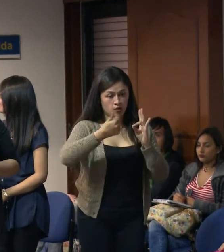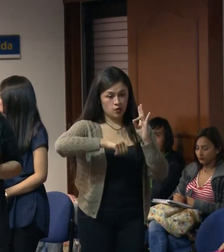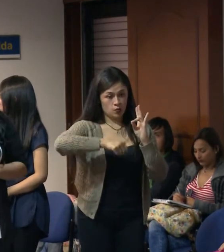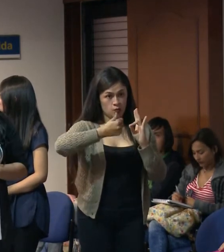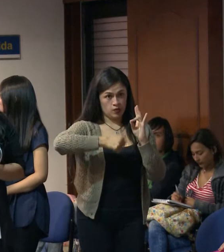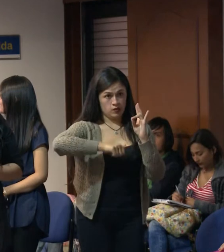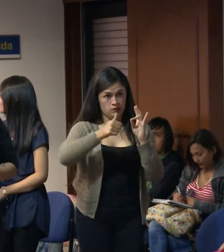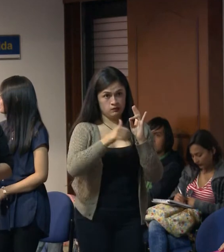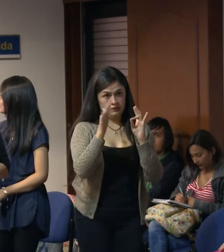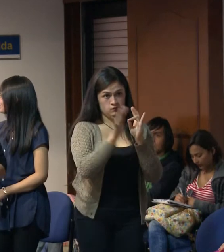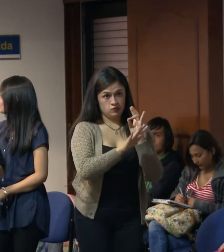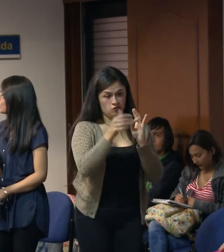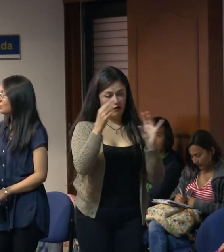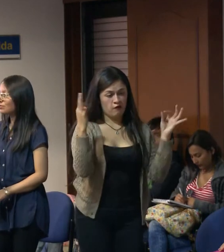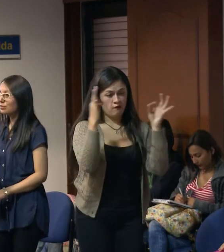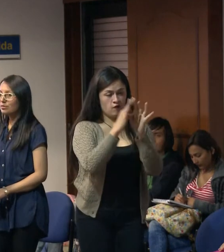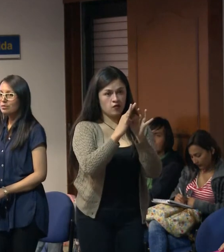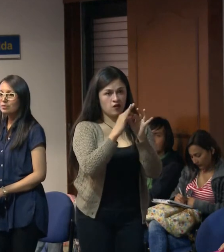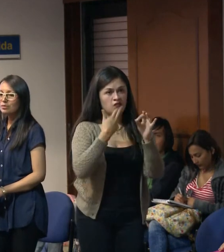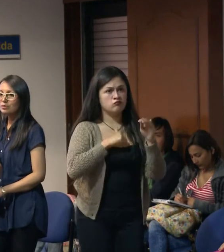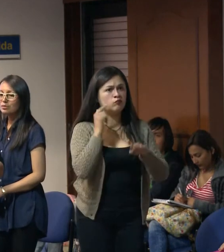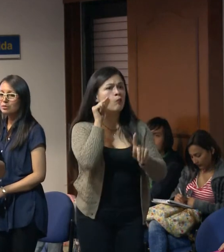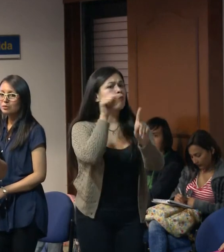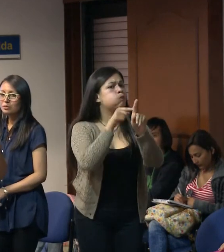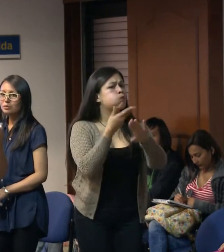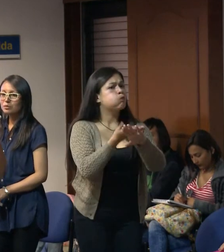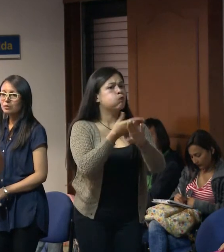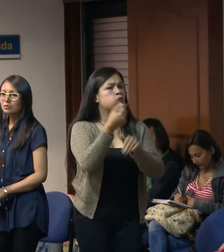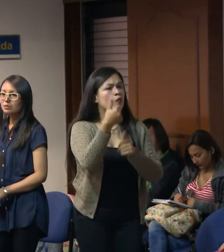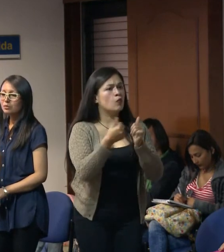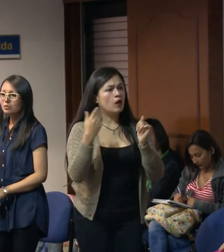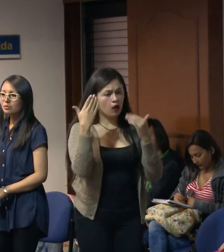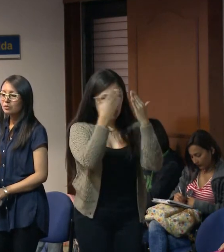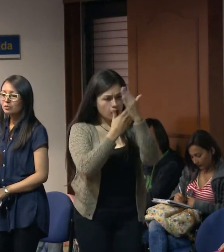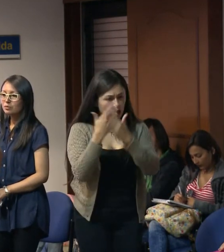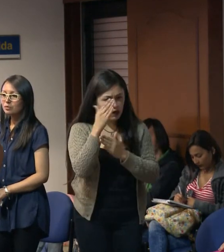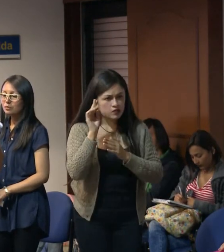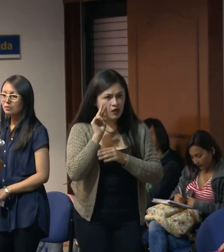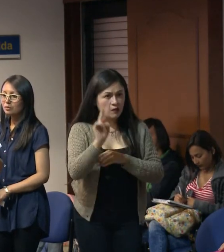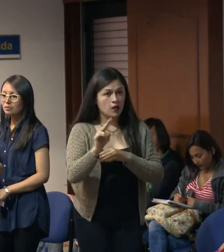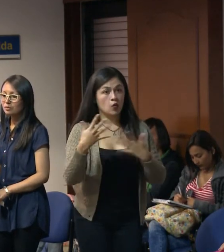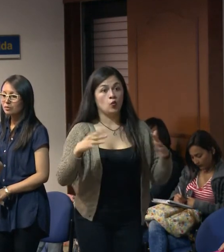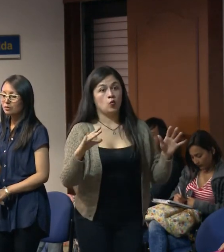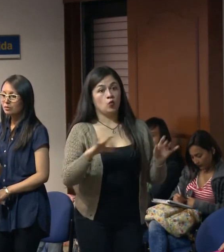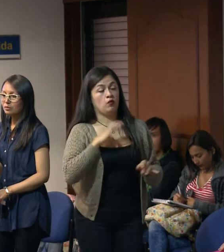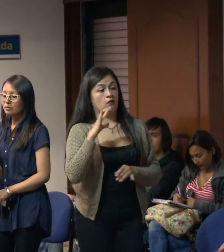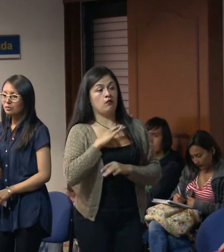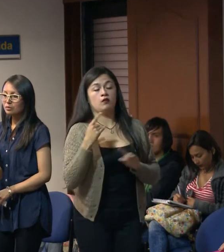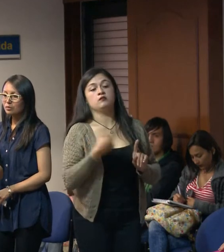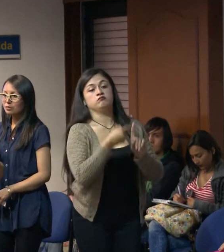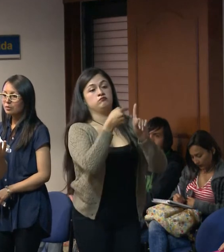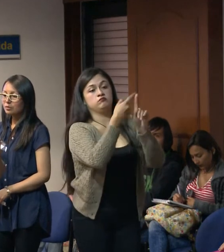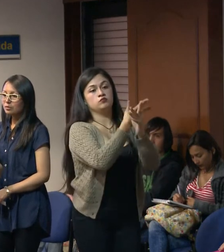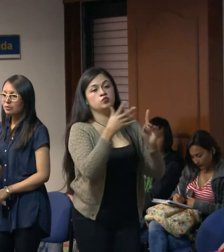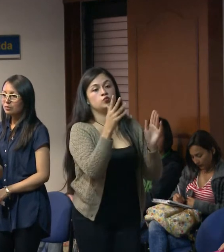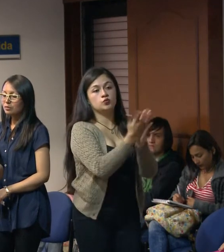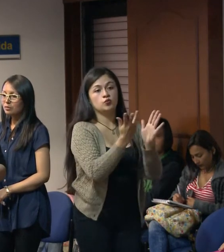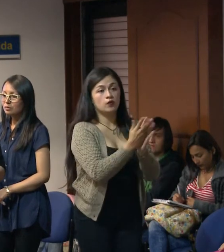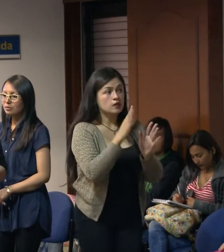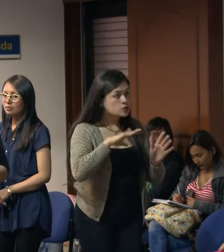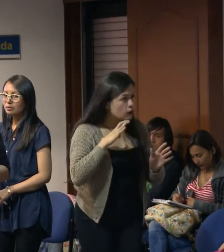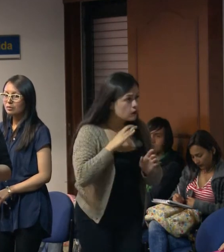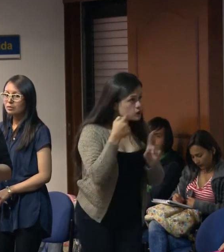cualitativo. La idea no es como mirar qué tantas cualidades tienen los niños y niñas